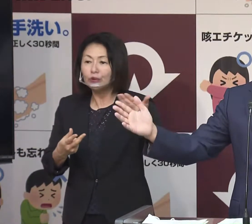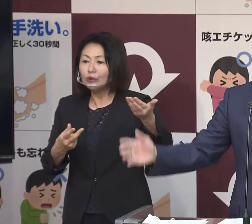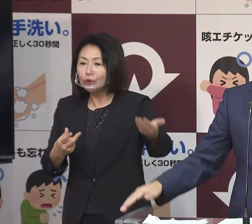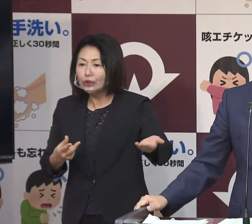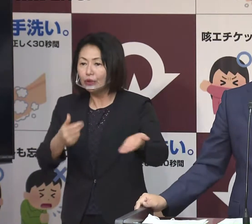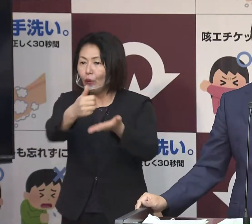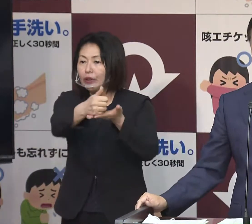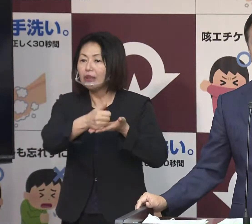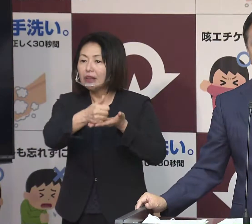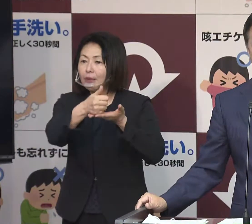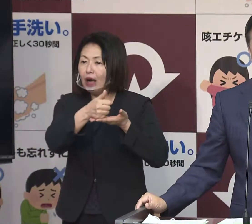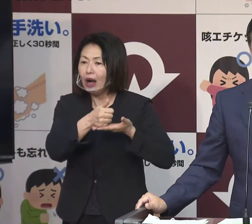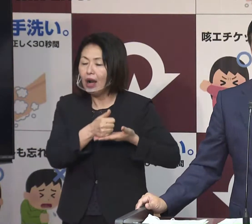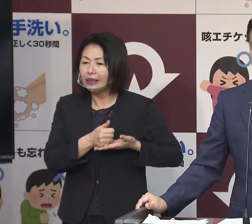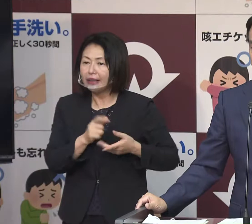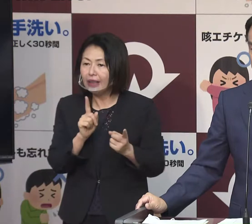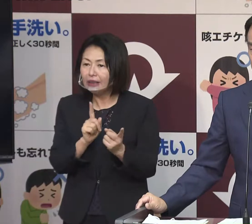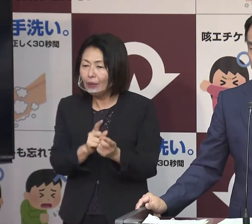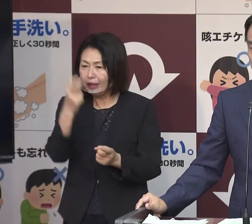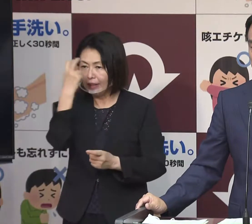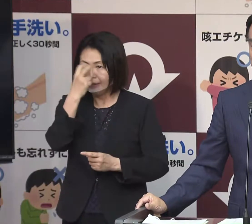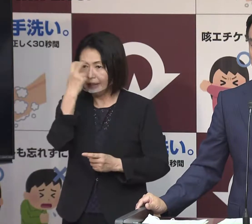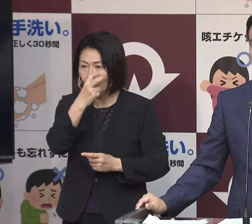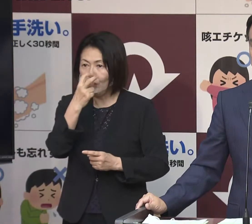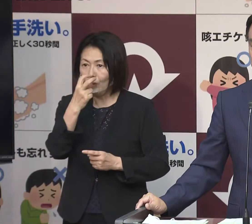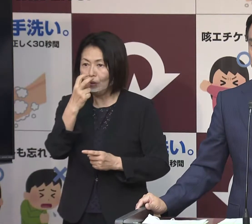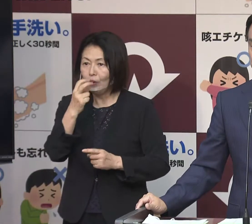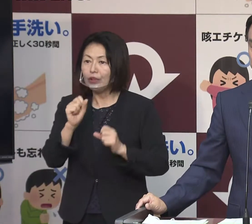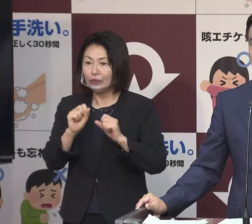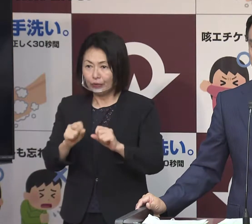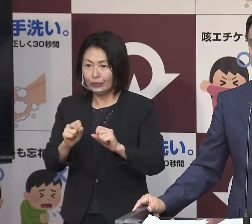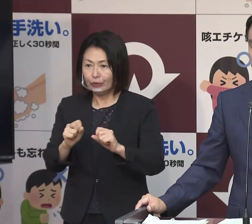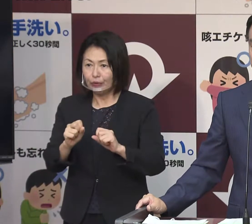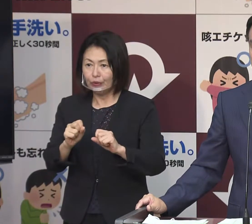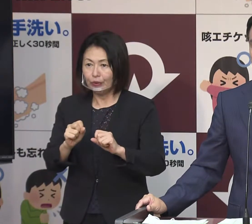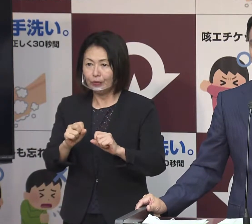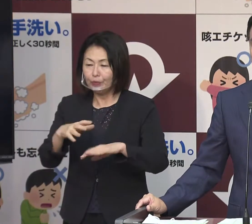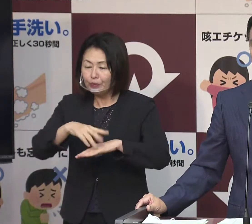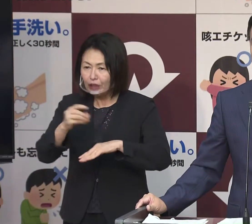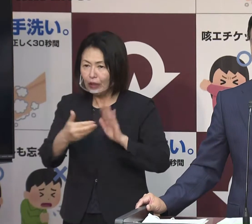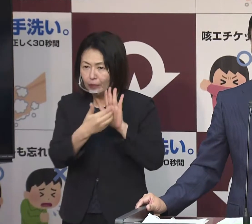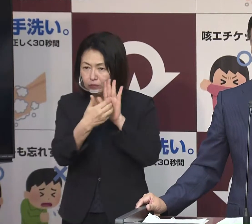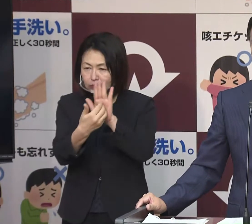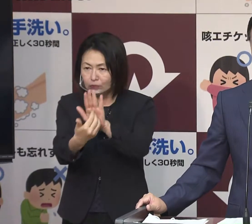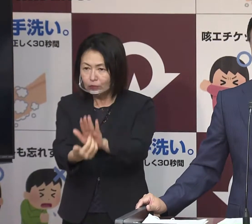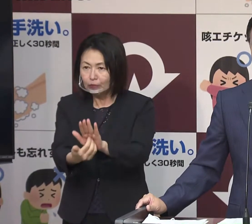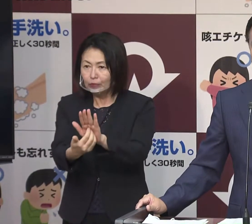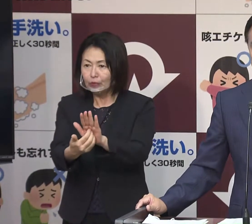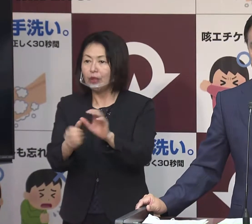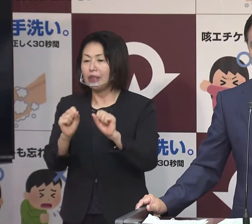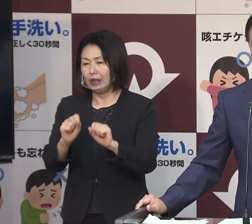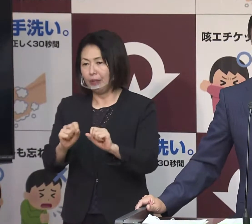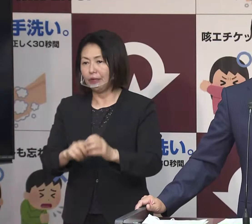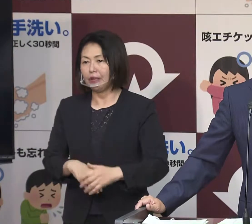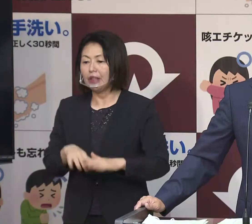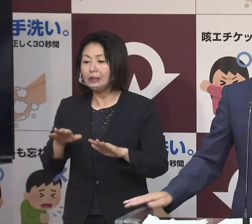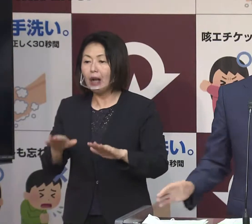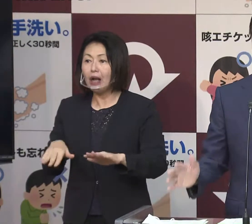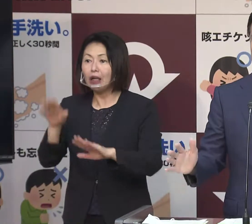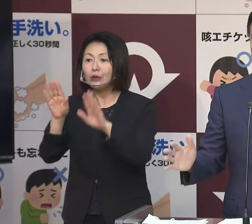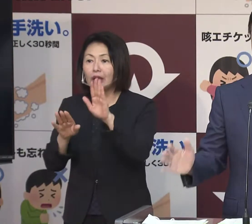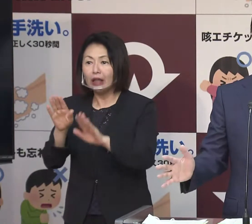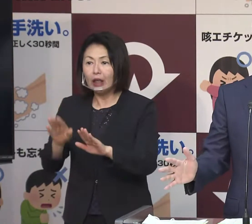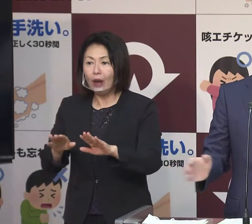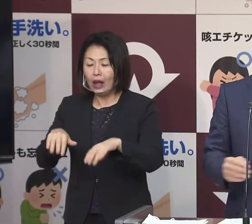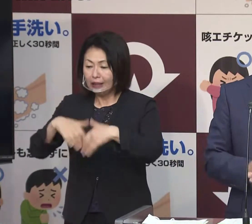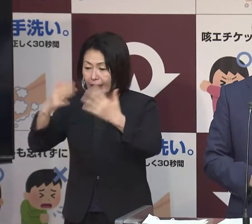客を検査をしてという形でですね、早急に封じ込めをしていきたいと思っております。ですので今の段階でですね、このエリ